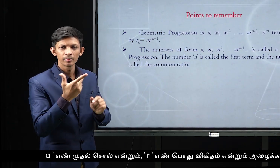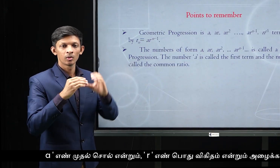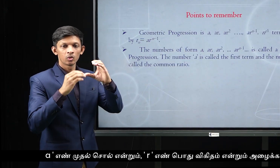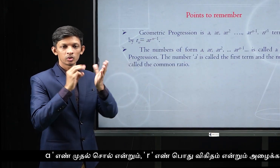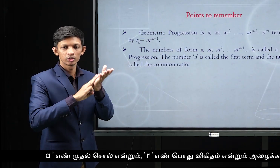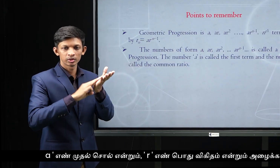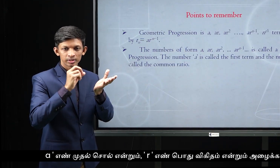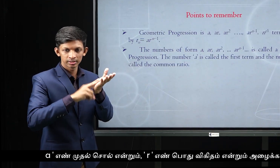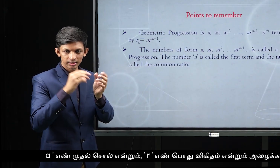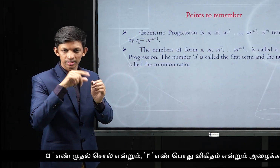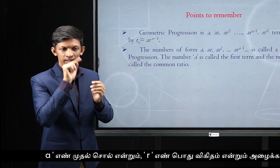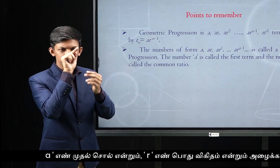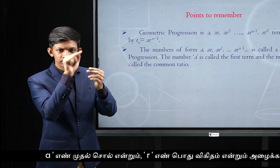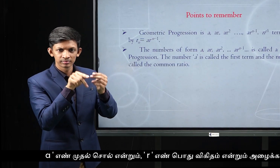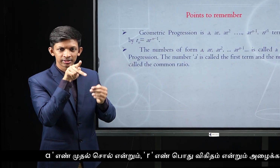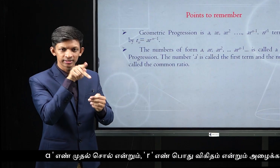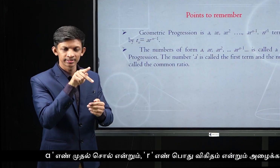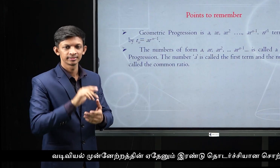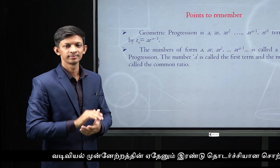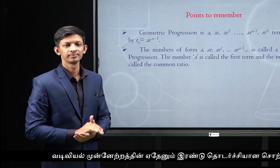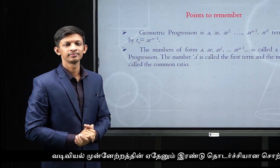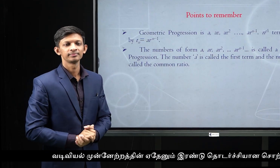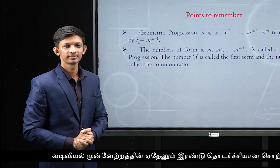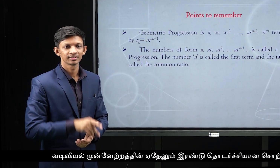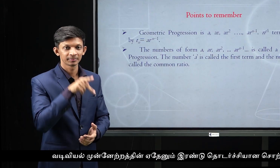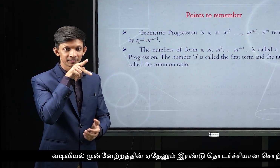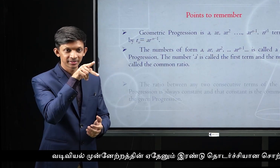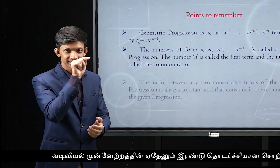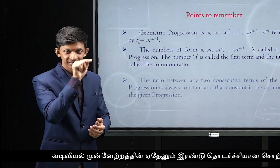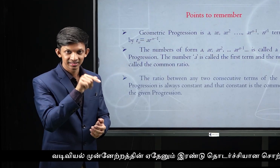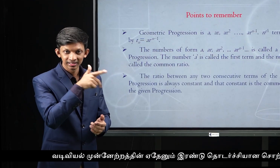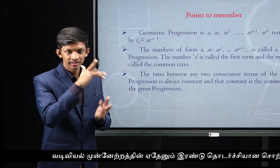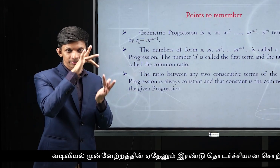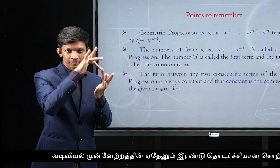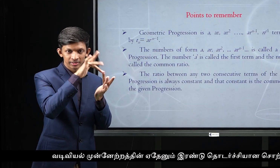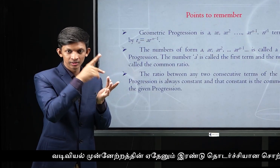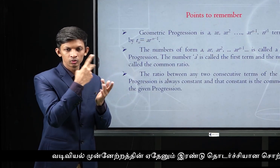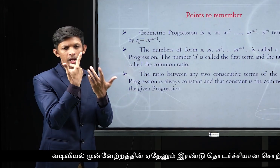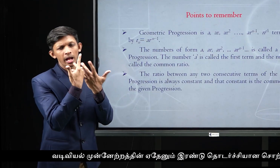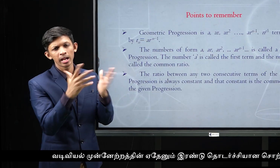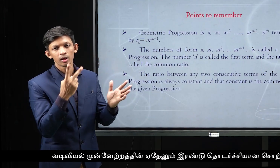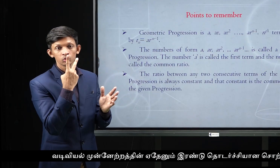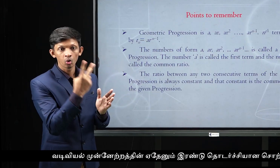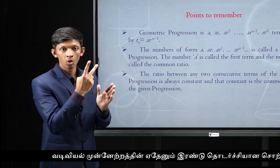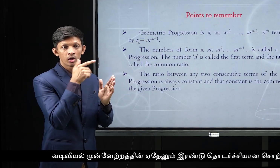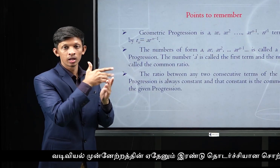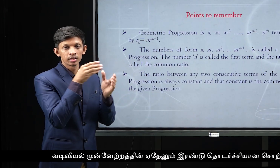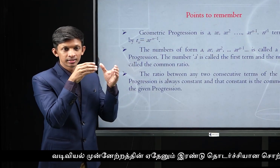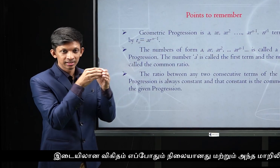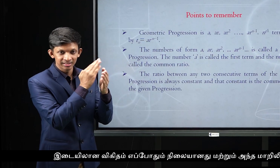பொது விகிதம் என்றும் அழைக்கப்படுகிறது. வடிவியல் முன்னேற்றத்தில் ஏதேனும் 2 தொடர்ச்சியான சொற்களுக்கும்